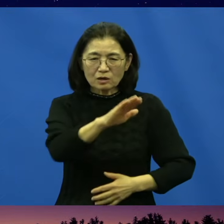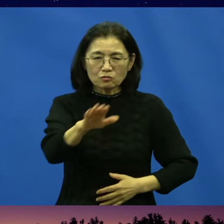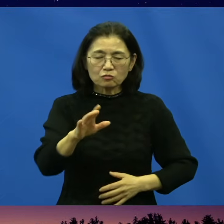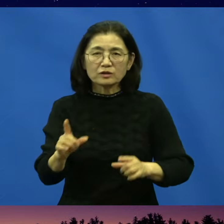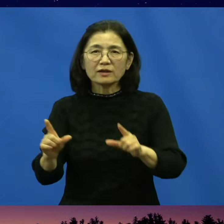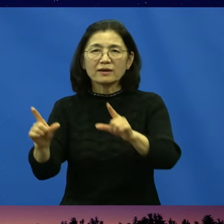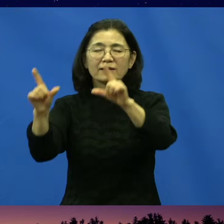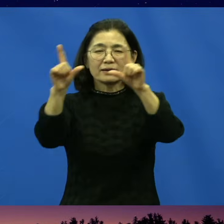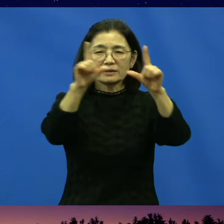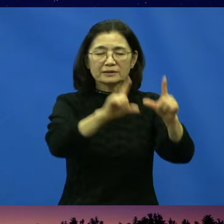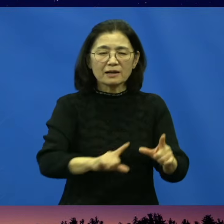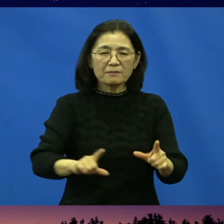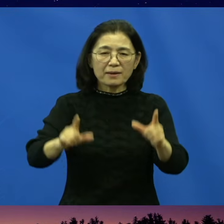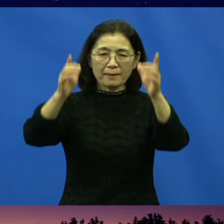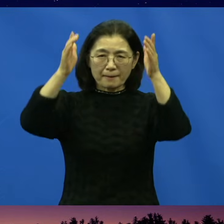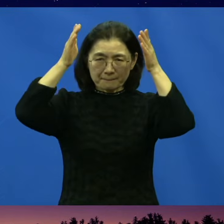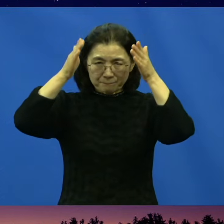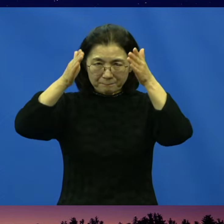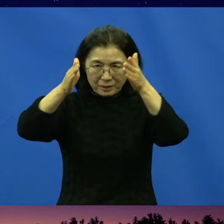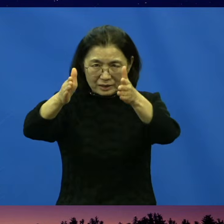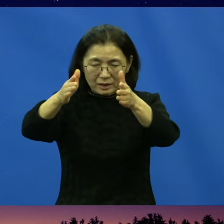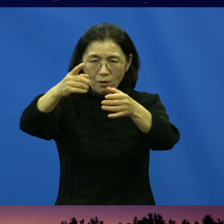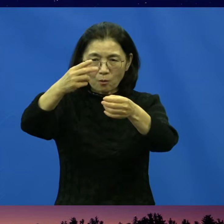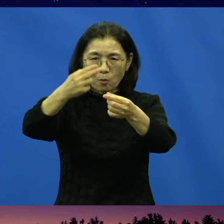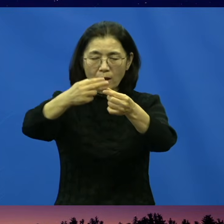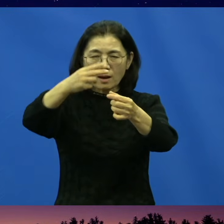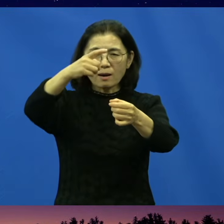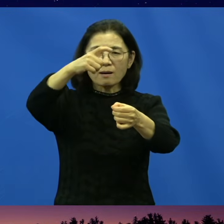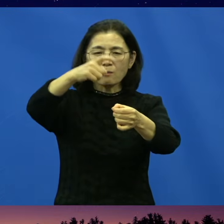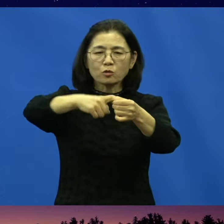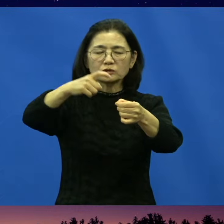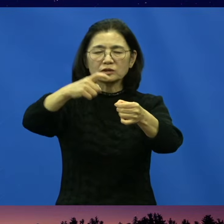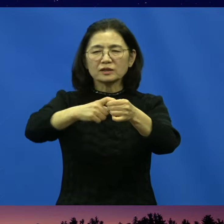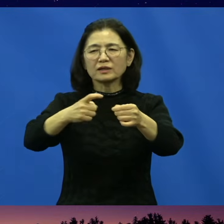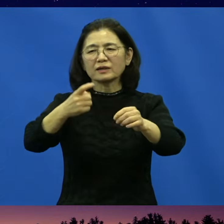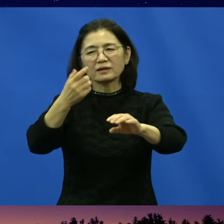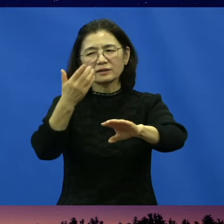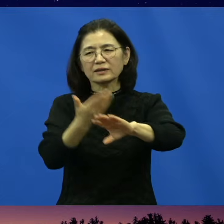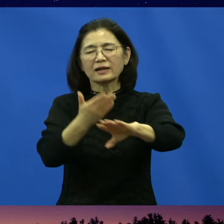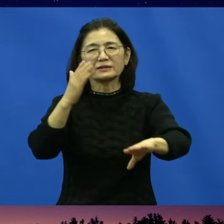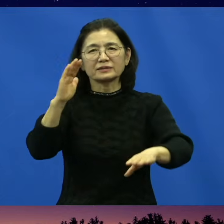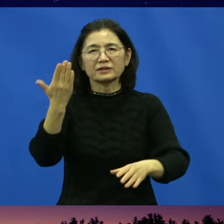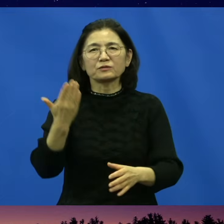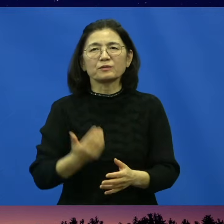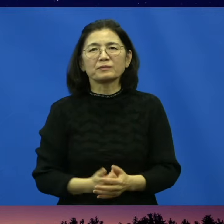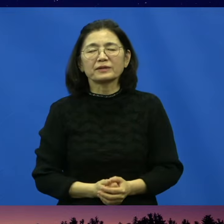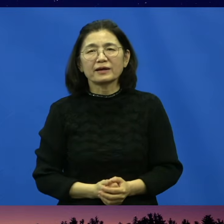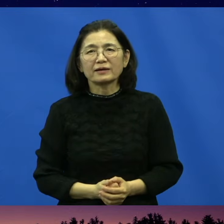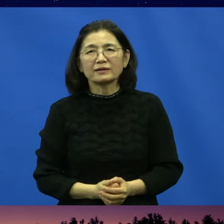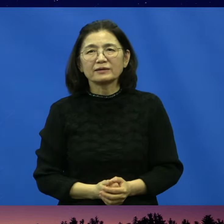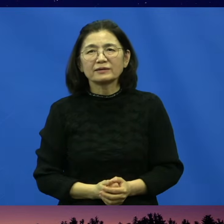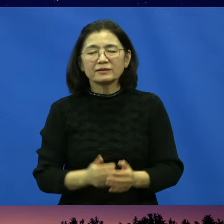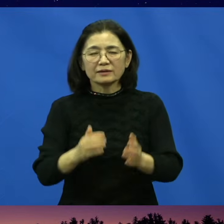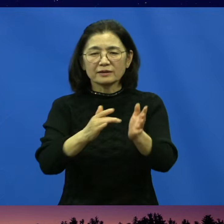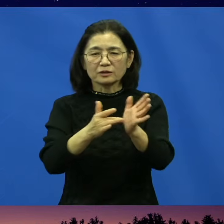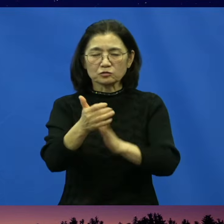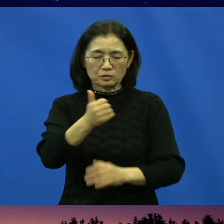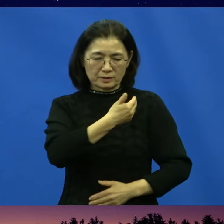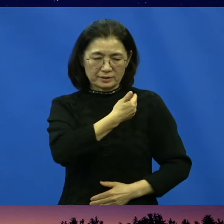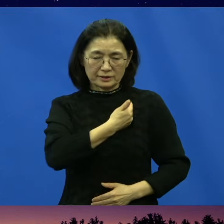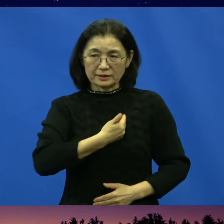달라지는 자리가 되어야 합니다. 우리의 발걸음이 예수님을 따르는 제자의 길로 바뀌는 자리가 될 줄로